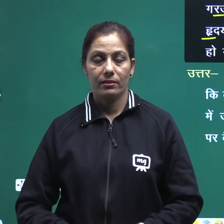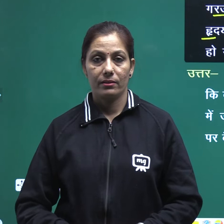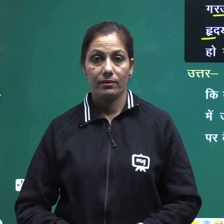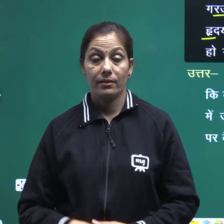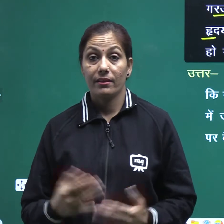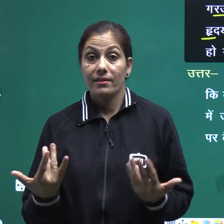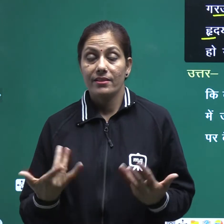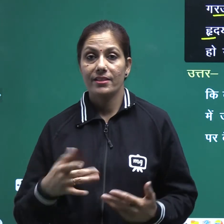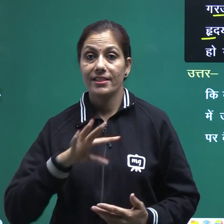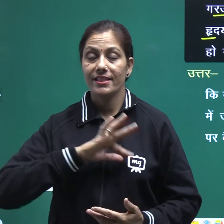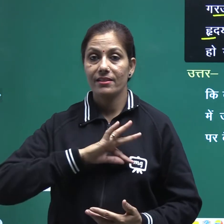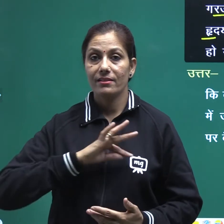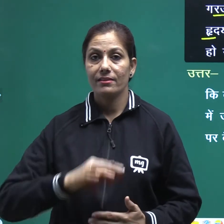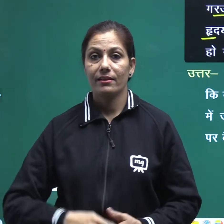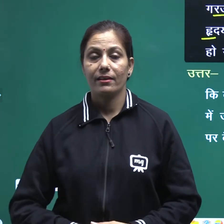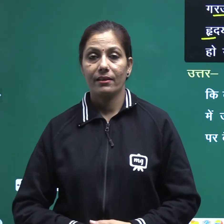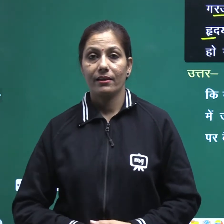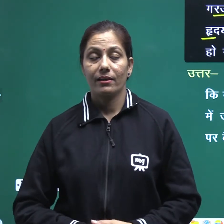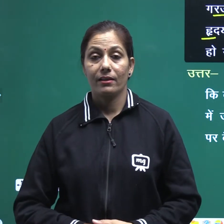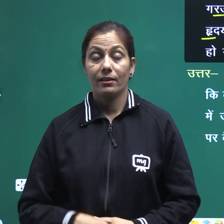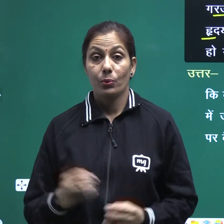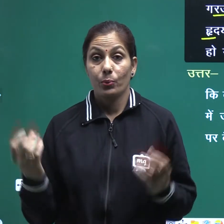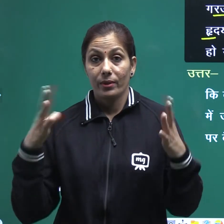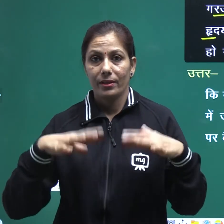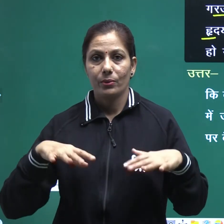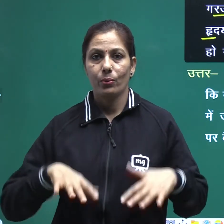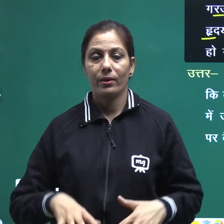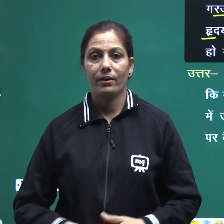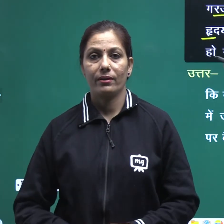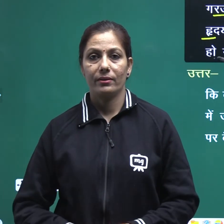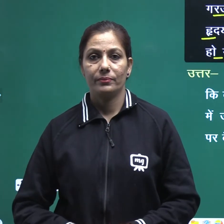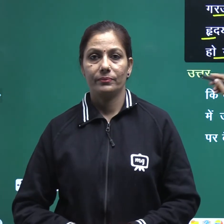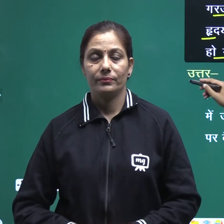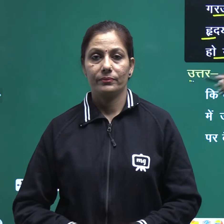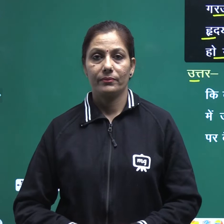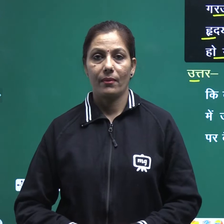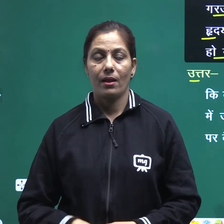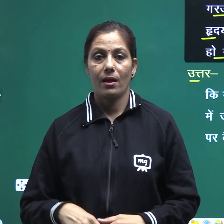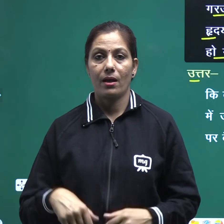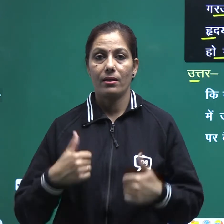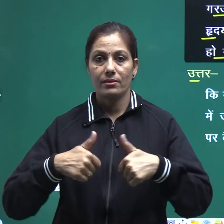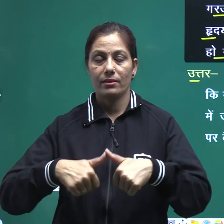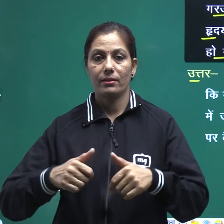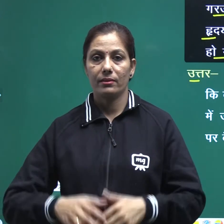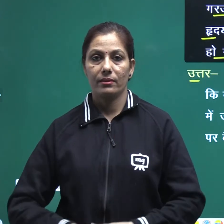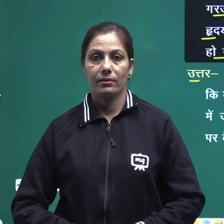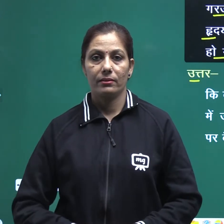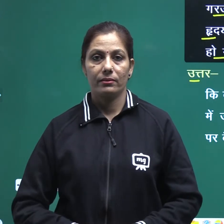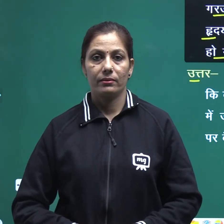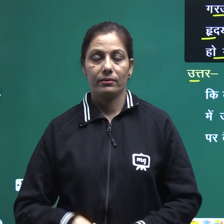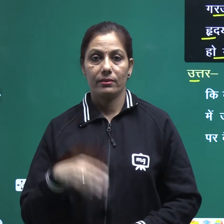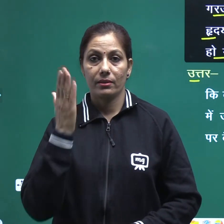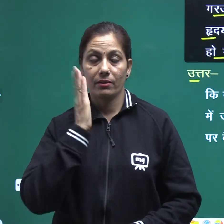है कि शिक्षा से ए वैलिड हो गया उत्तर है एक